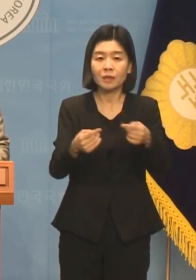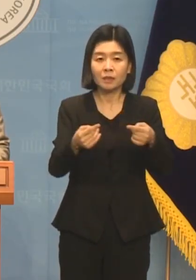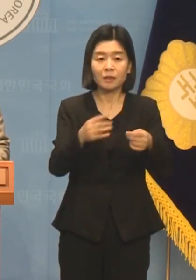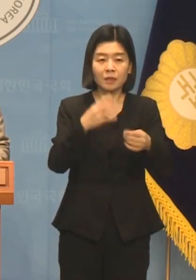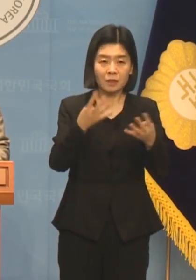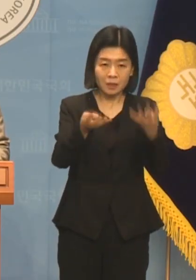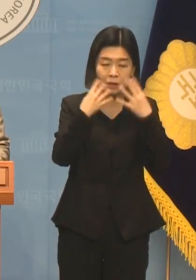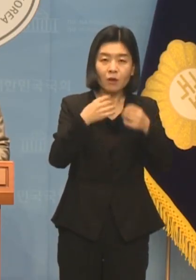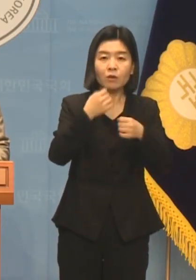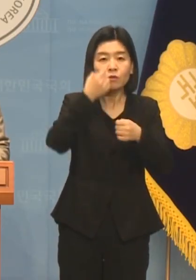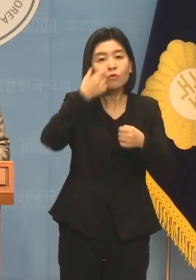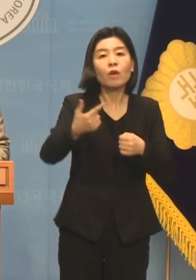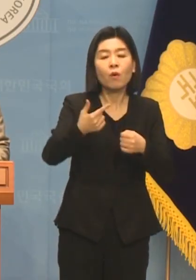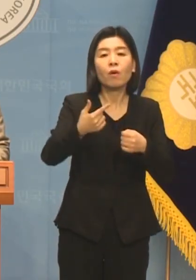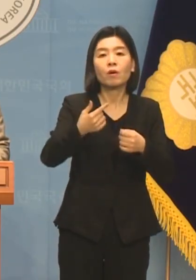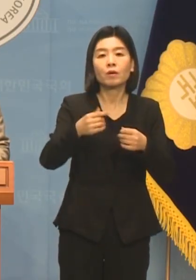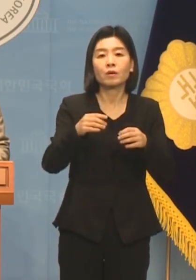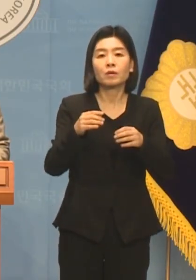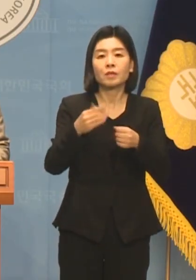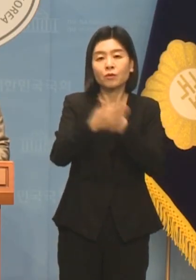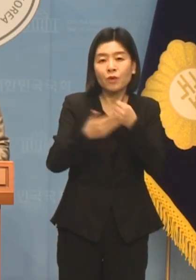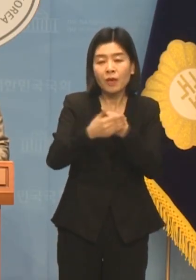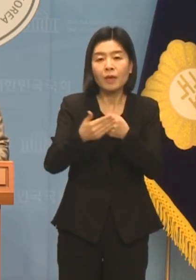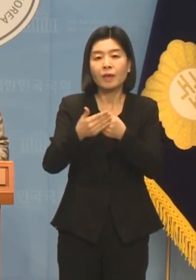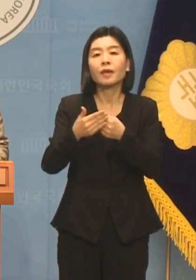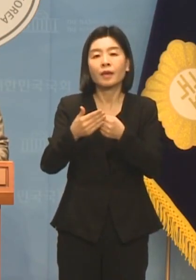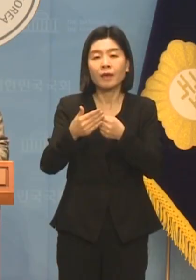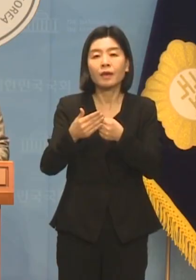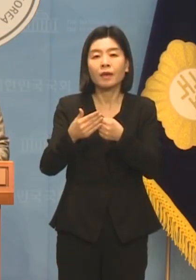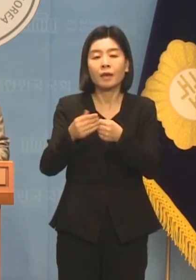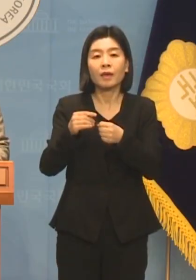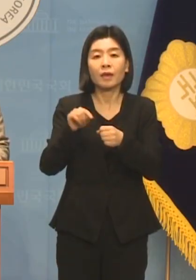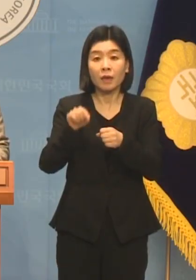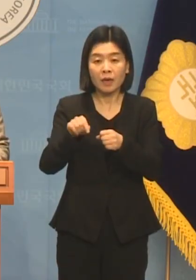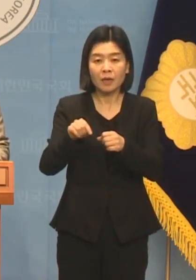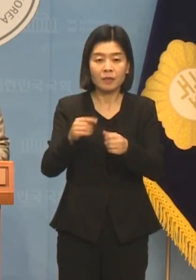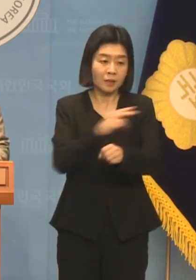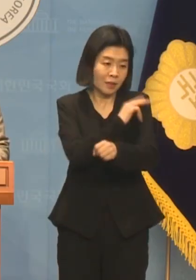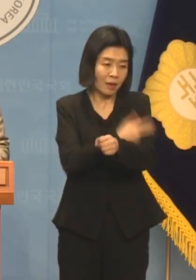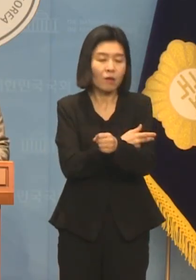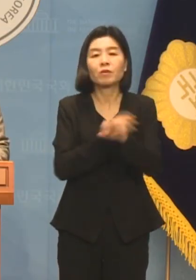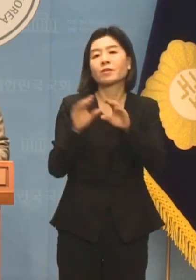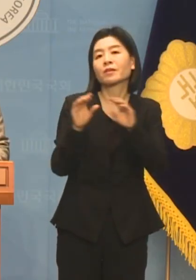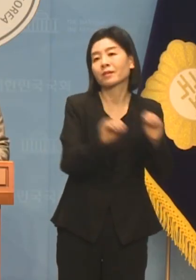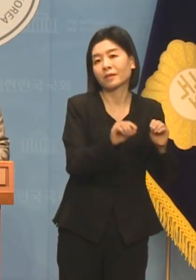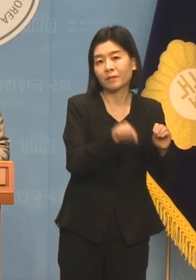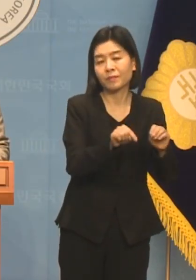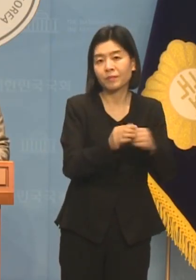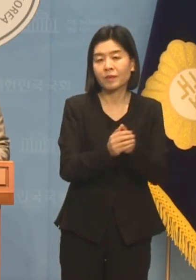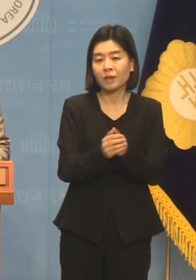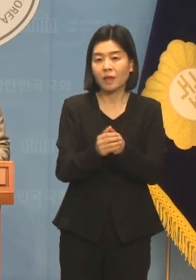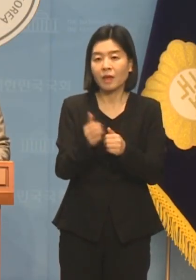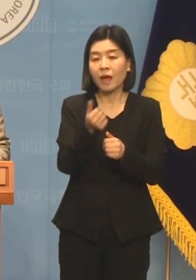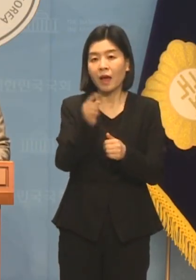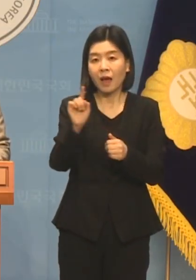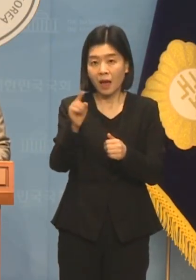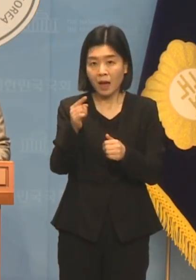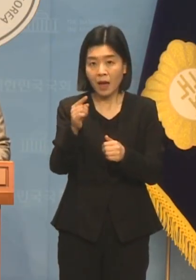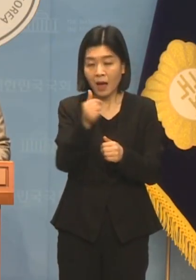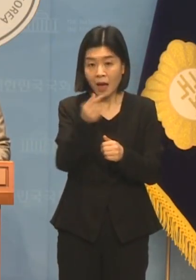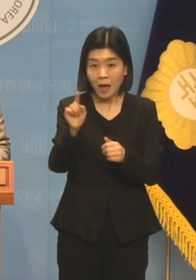및 자격정지 3년을 선고받았으며 현 의장인 하은호 역시